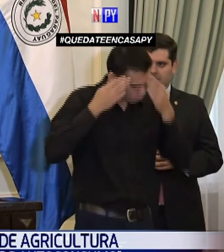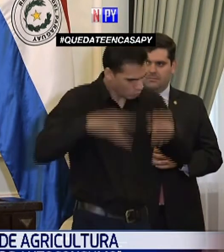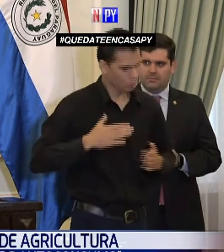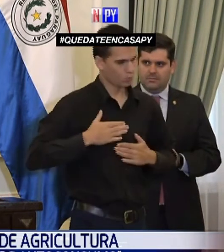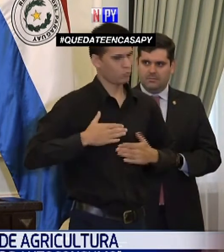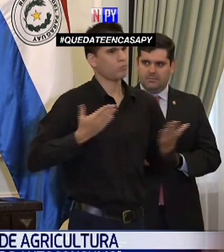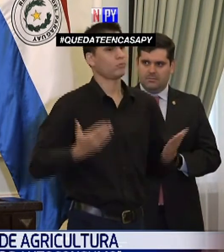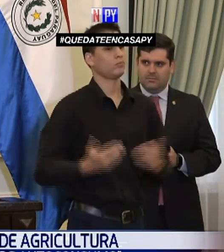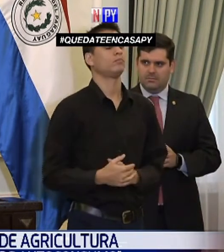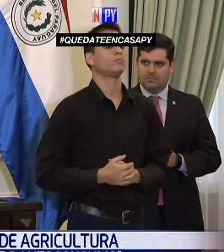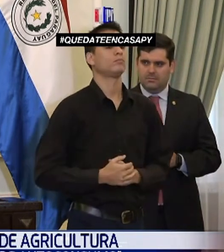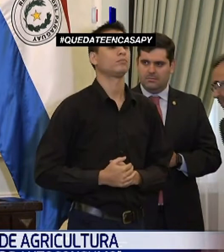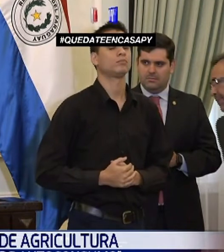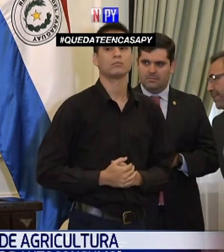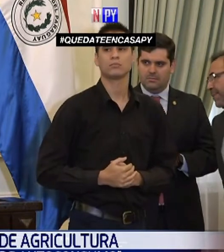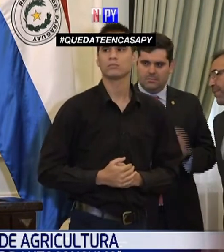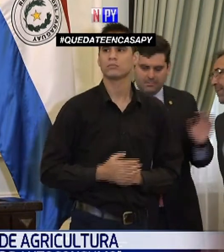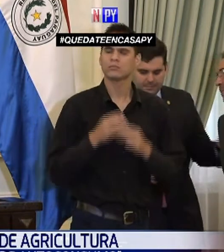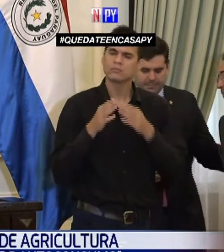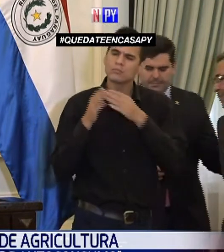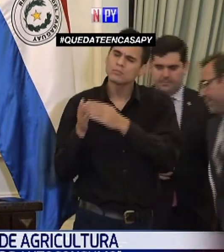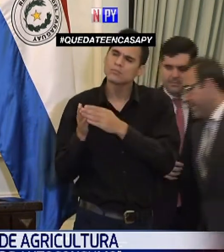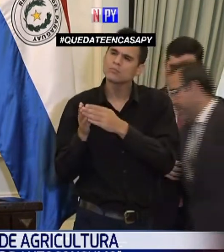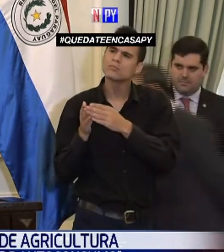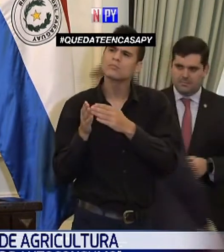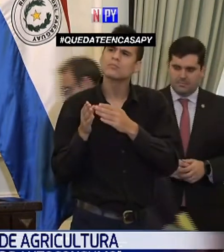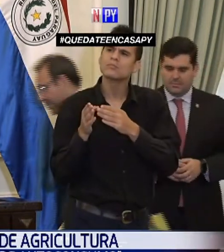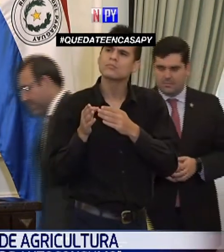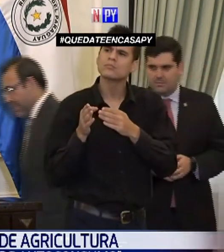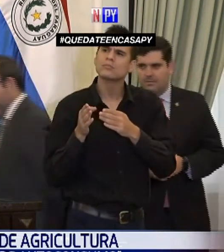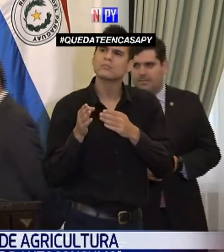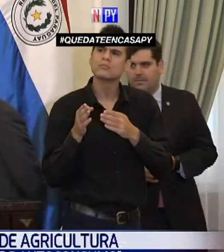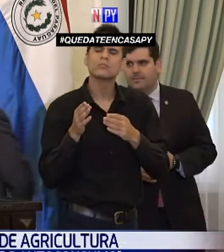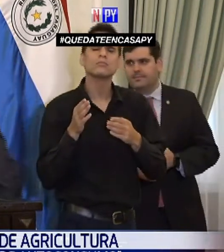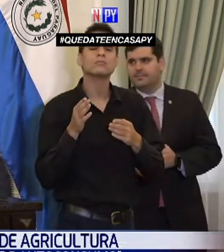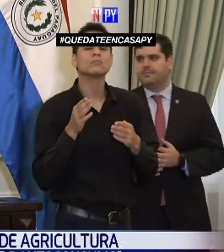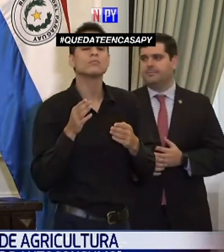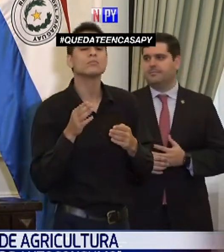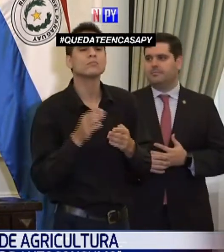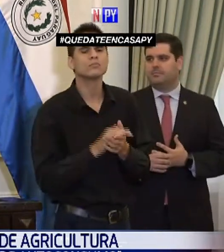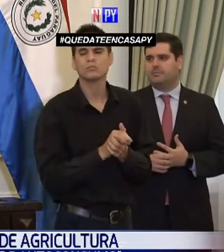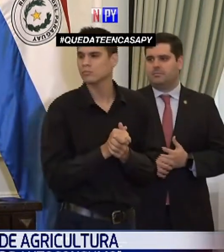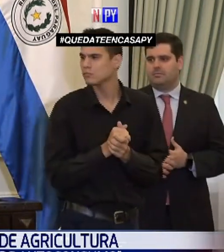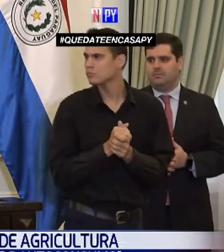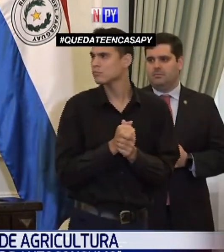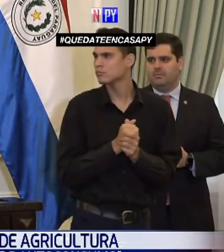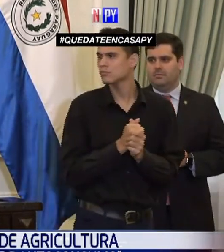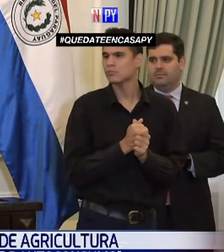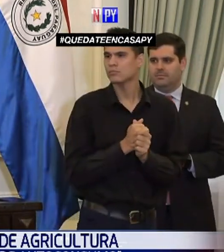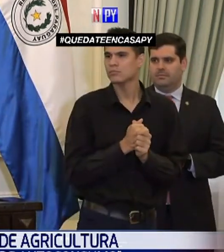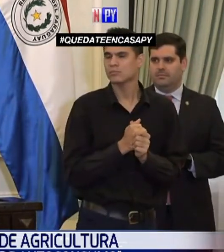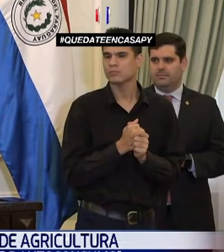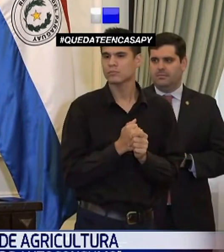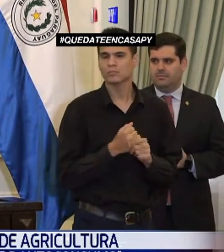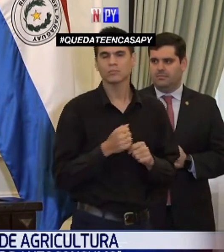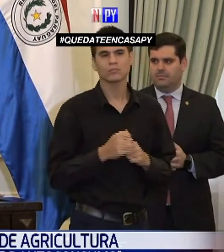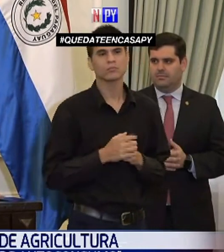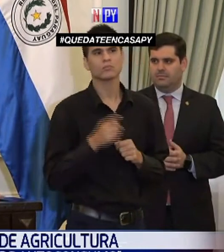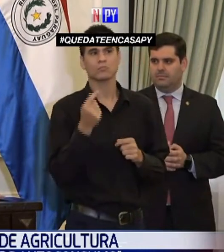Crédito Agrícola, ¿cuántas líneas tienen pensado conceder y cómo se va a efectuar después la refinanciación de estos 3 meses que se